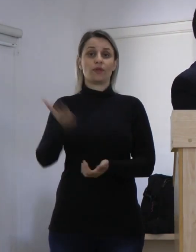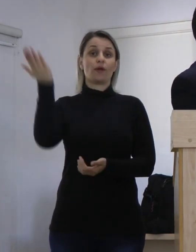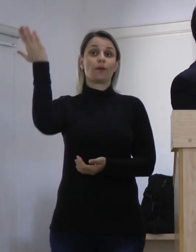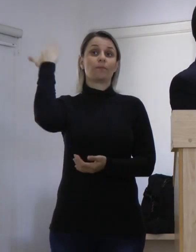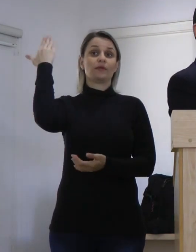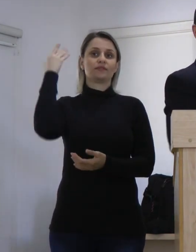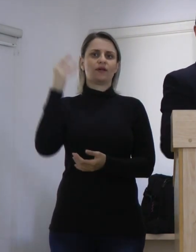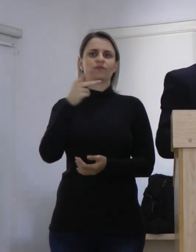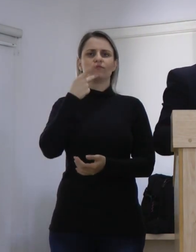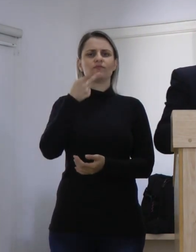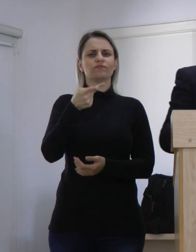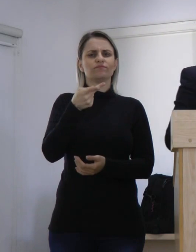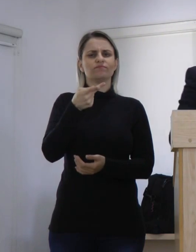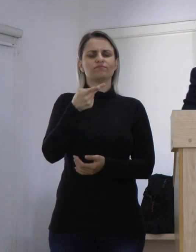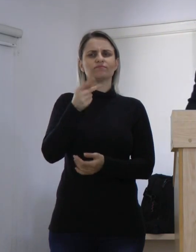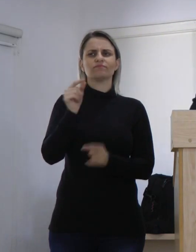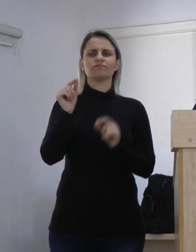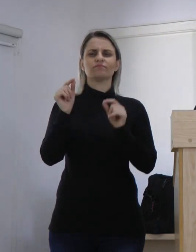será cobrado.